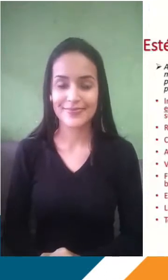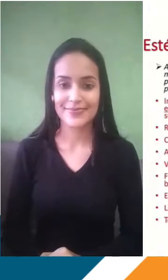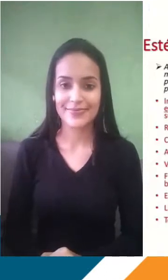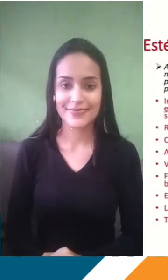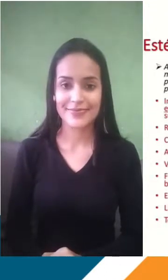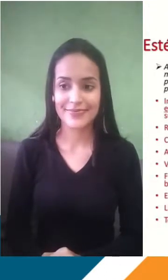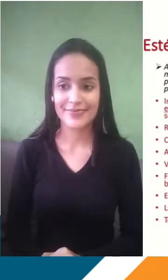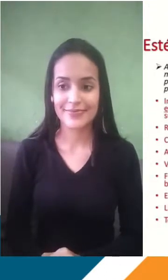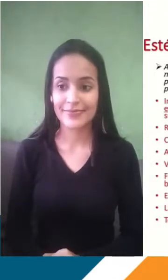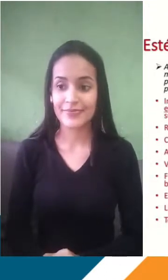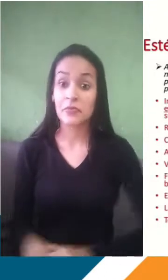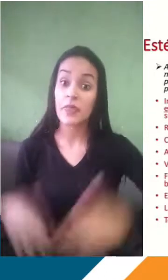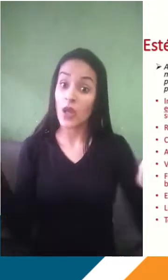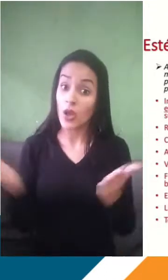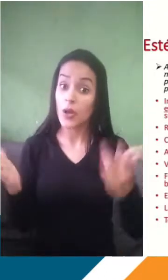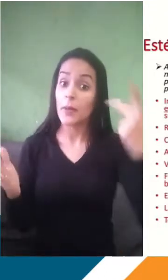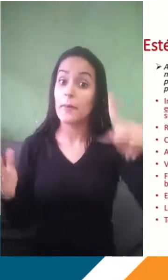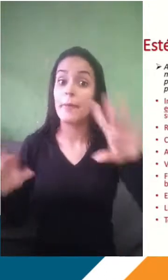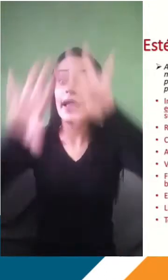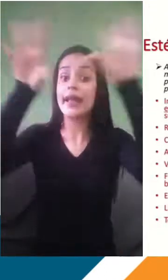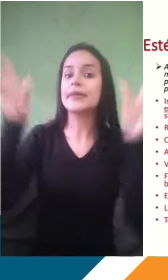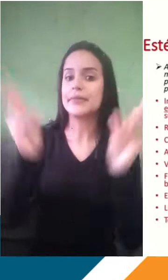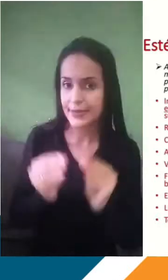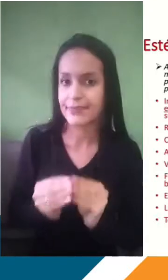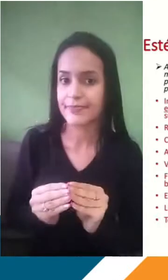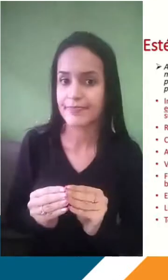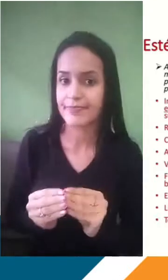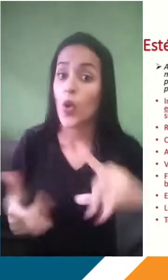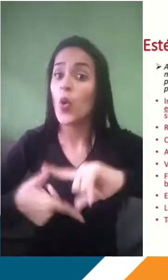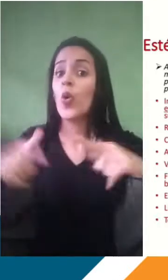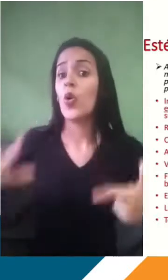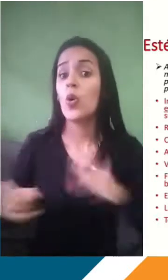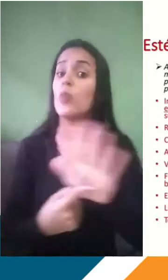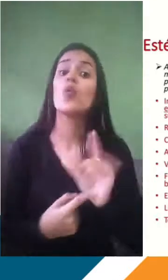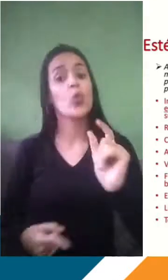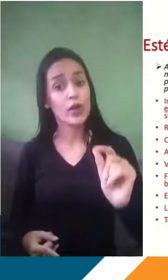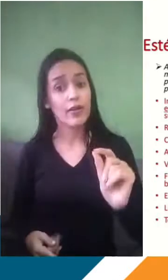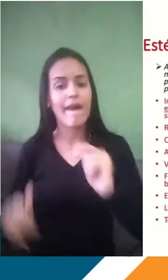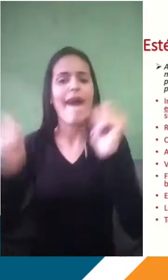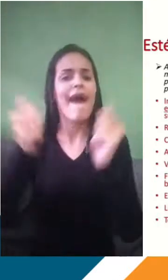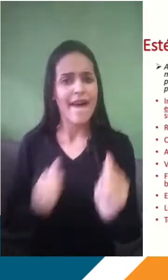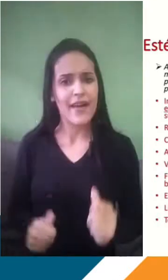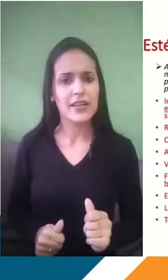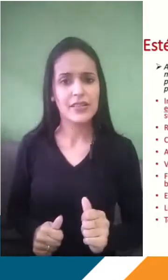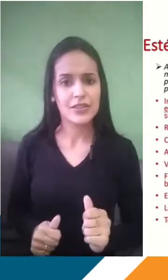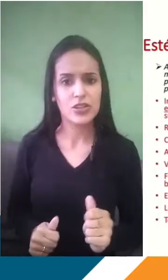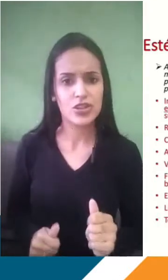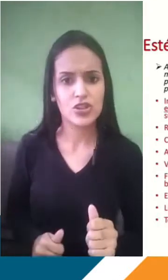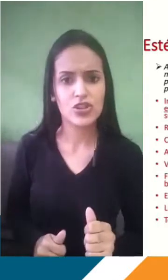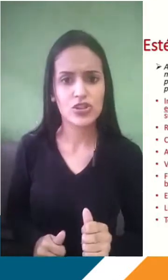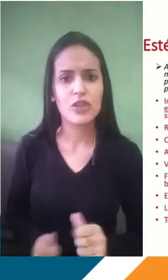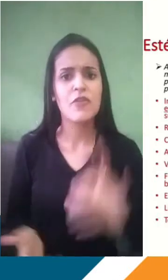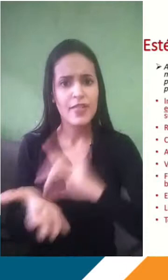estética modernista consistia em uma arte genuinamente brasileira, mas diferente dos românticos,